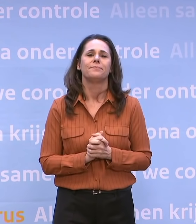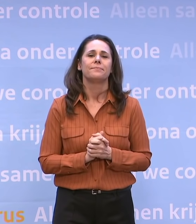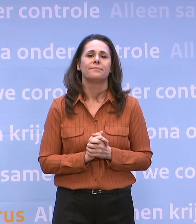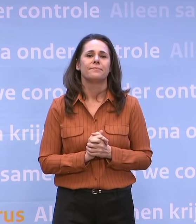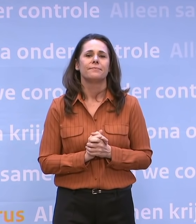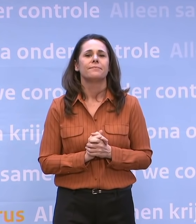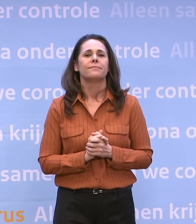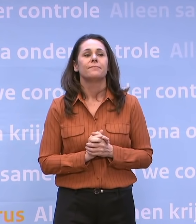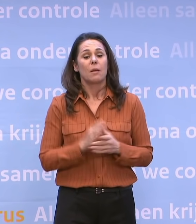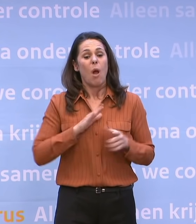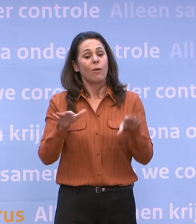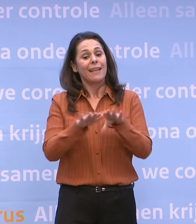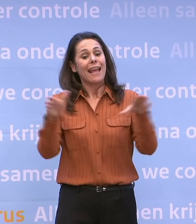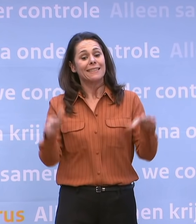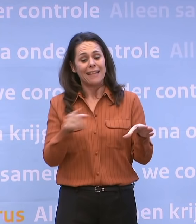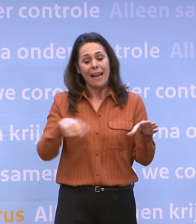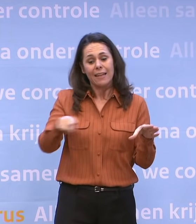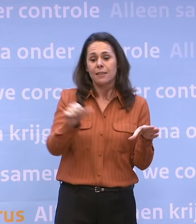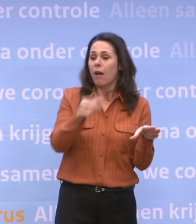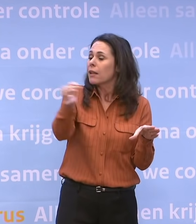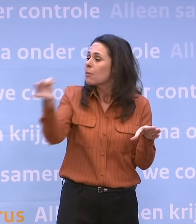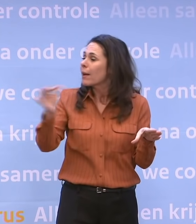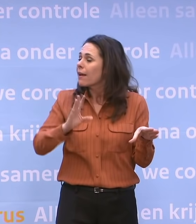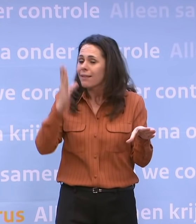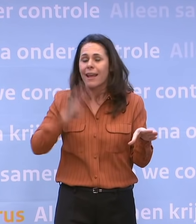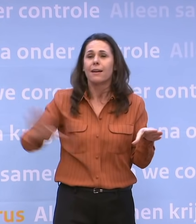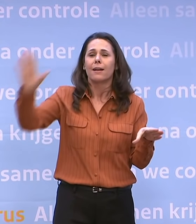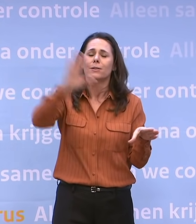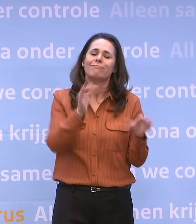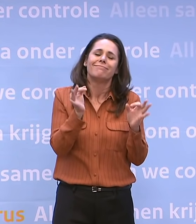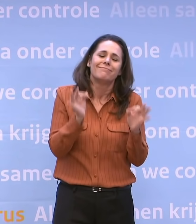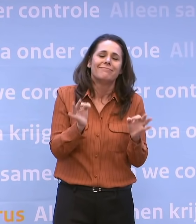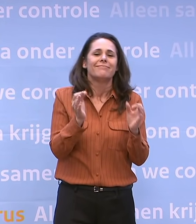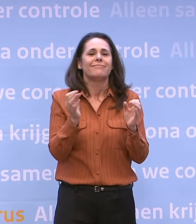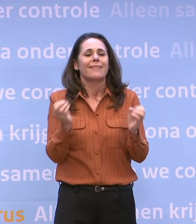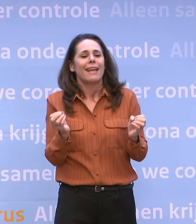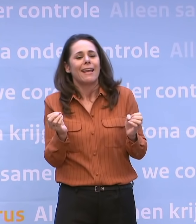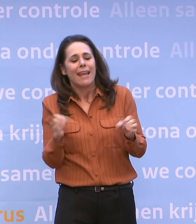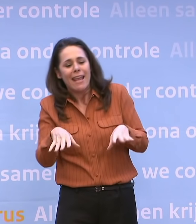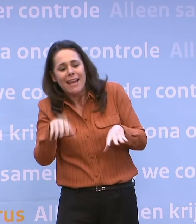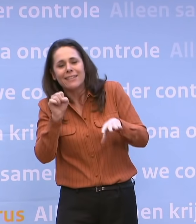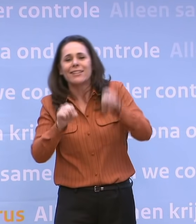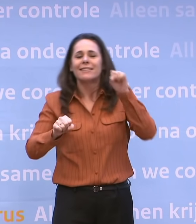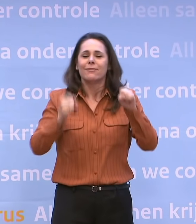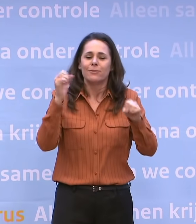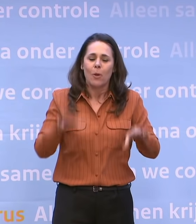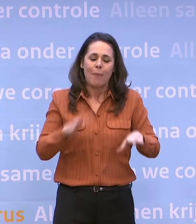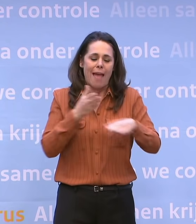ontstaat er in deze instellingen, maar ook op tal van andere plekken in het land, talrijke initiatieven om toch contact met elkaar te houden. En dat is prachtig om te